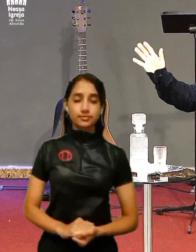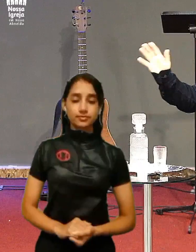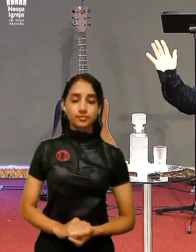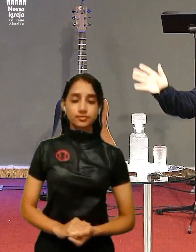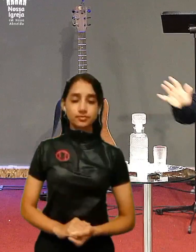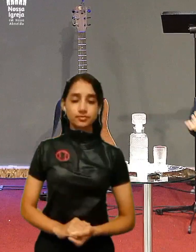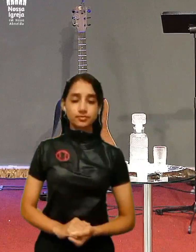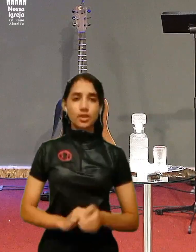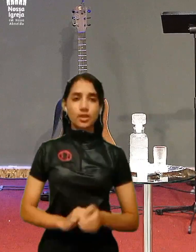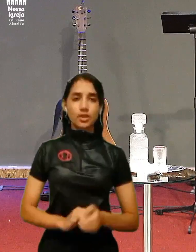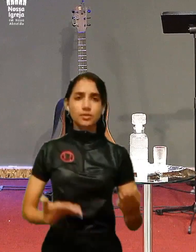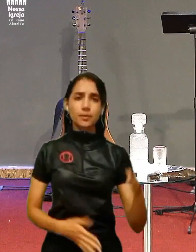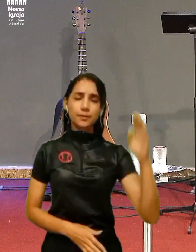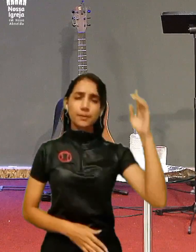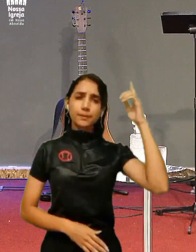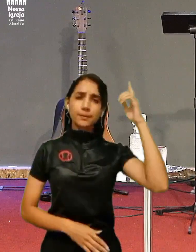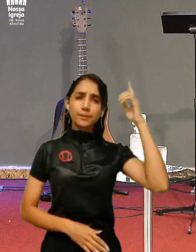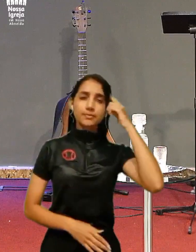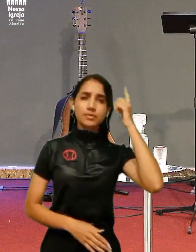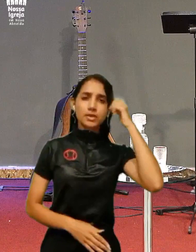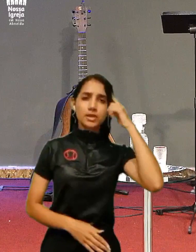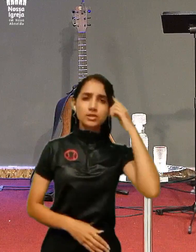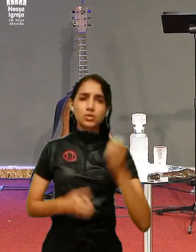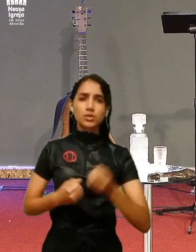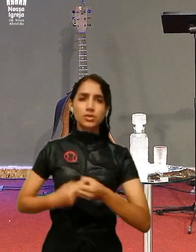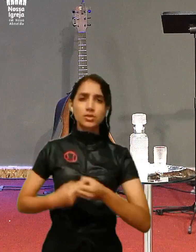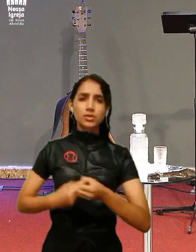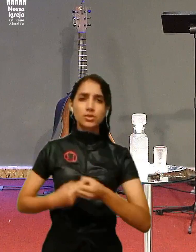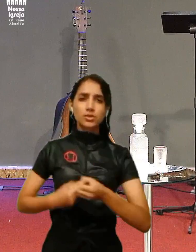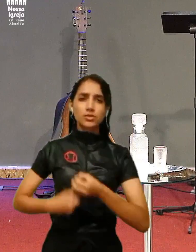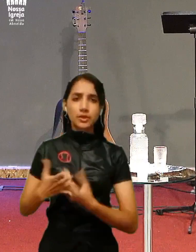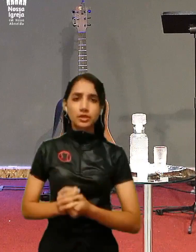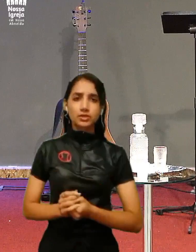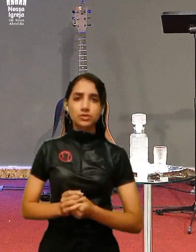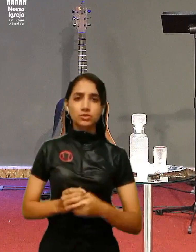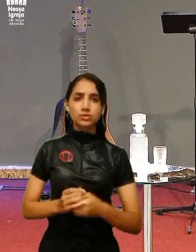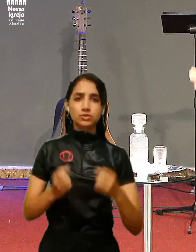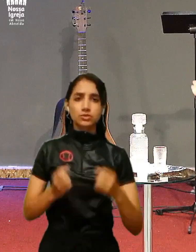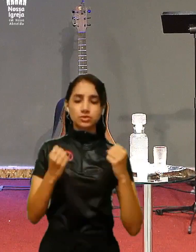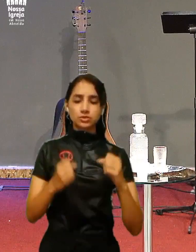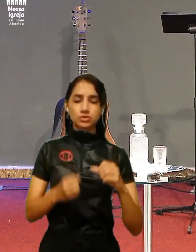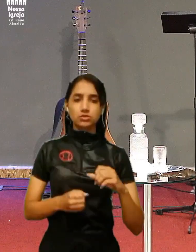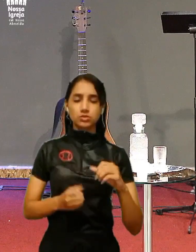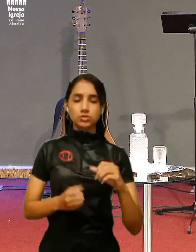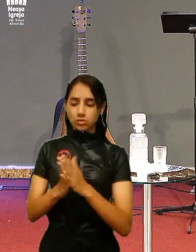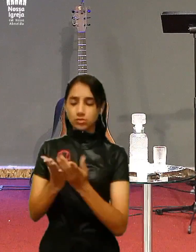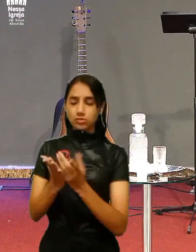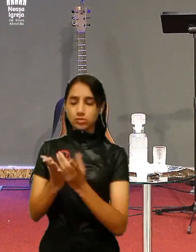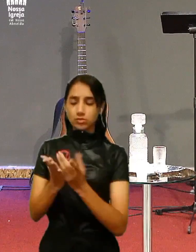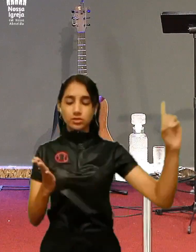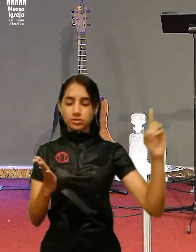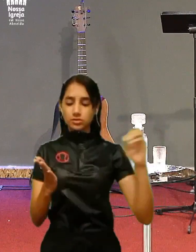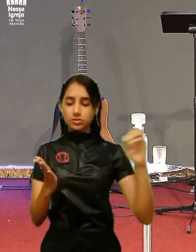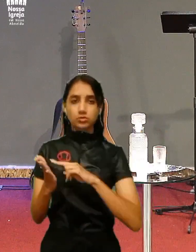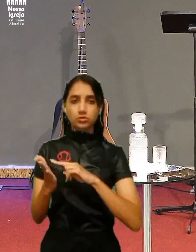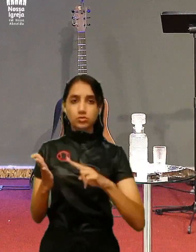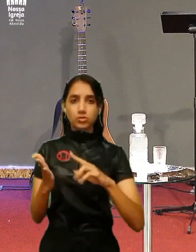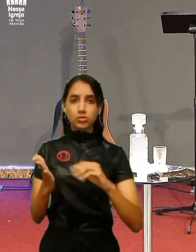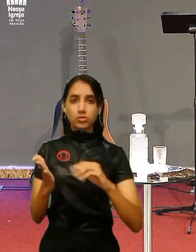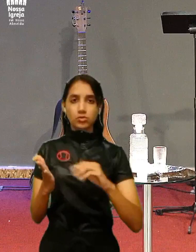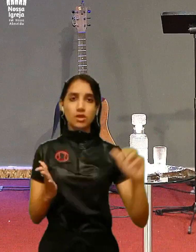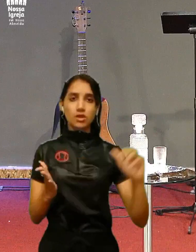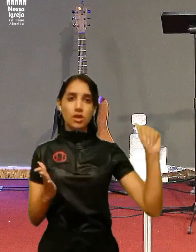300 anos esse avivamento. A gente ouve coisas maravilhosas a respeito dele que eu não vou contar aqui porque